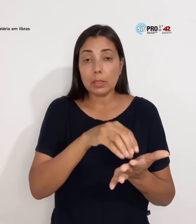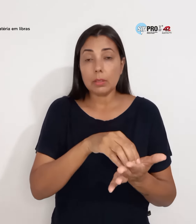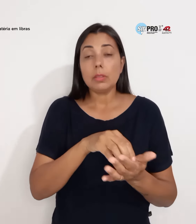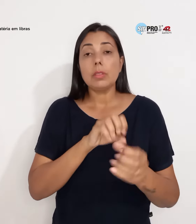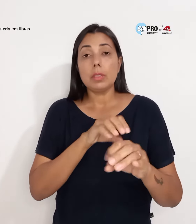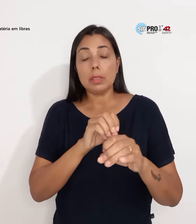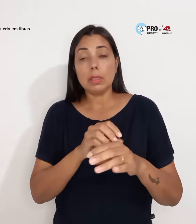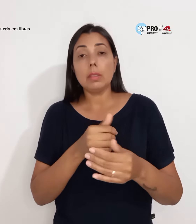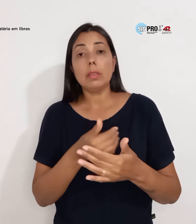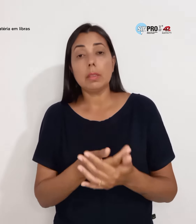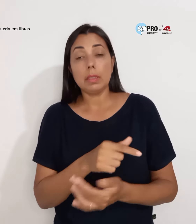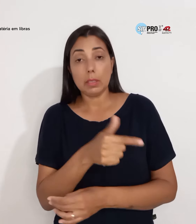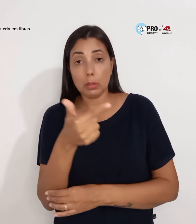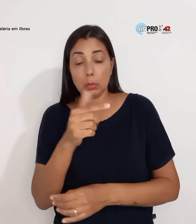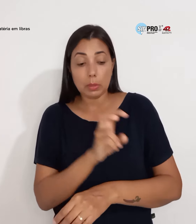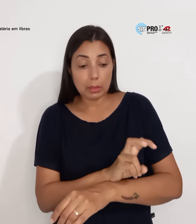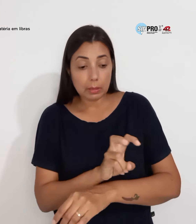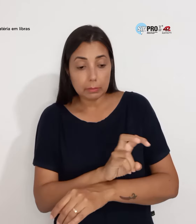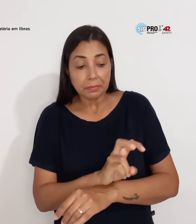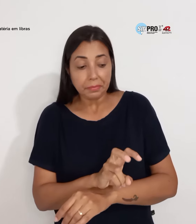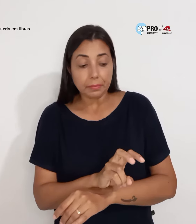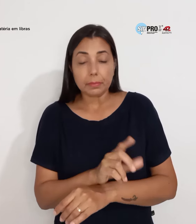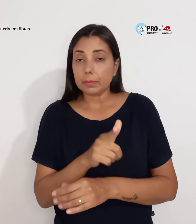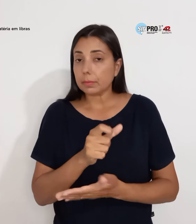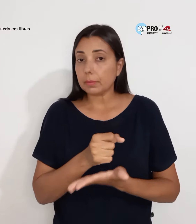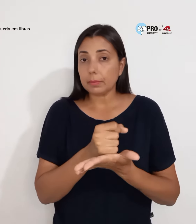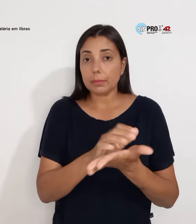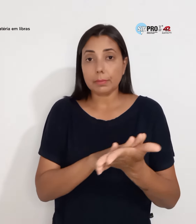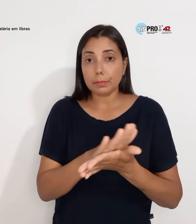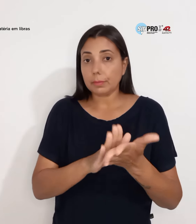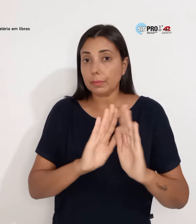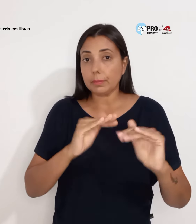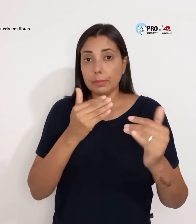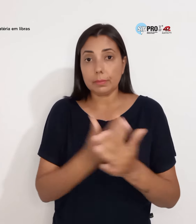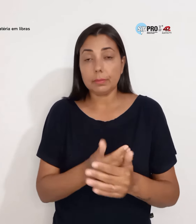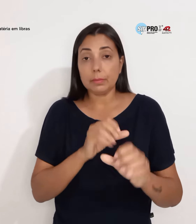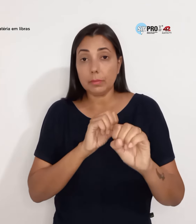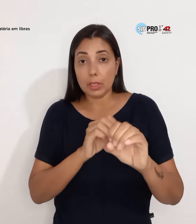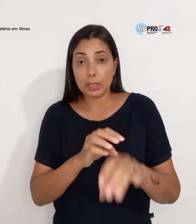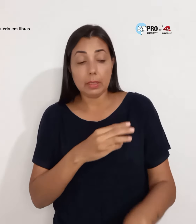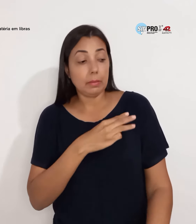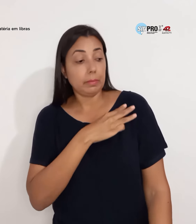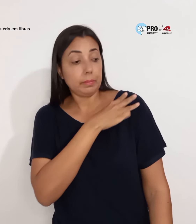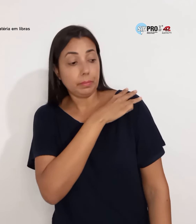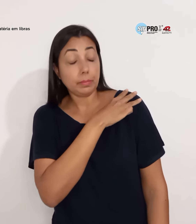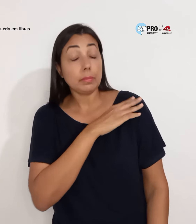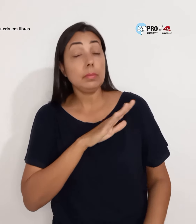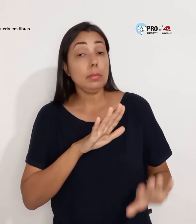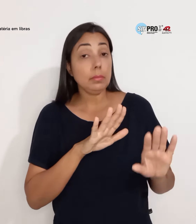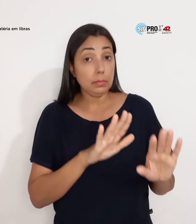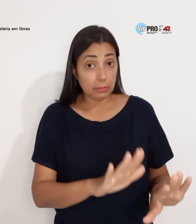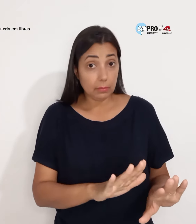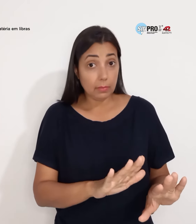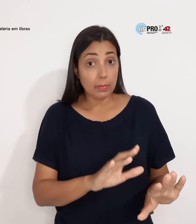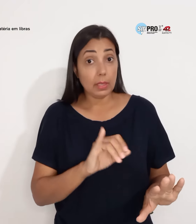ensino fundamental e 2 creches. Não oferece escola de ensino médio. Assim, sem